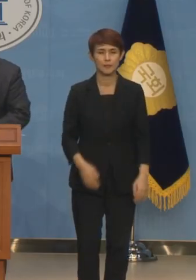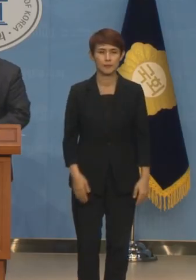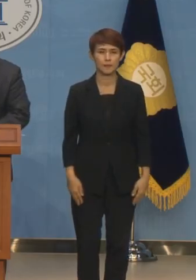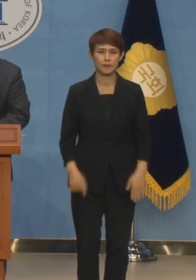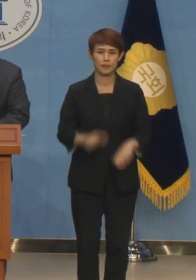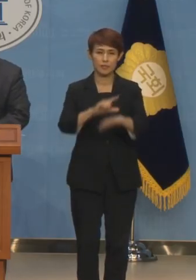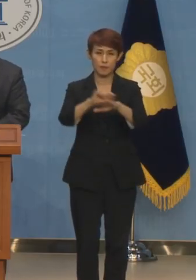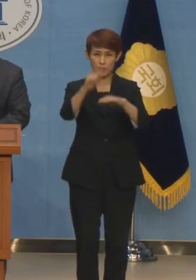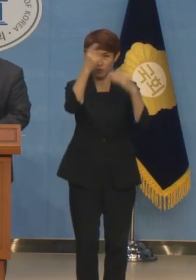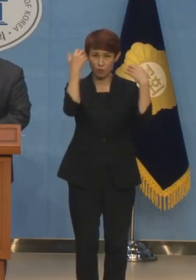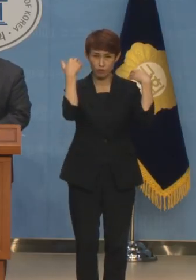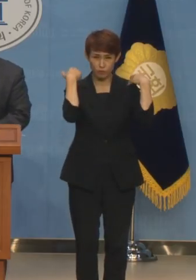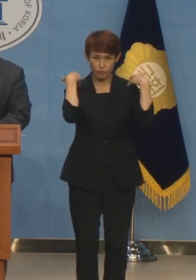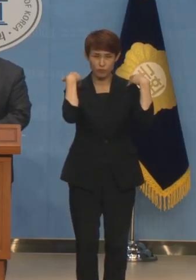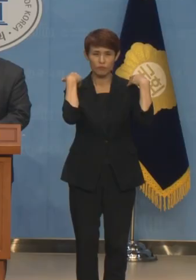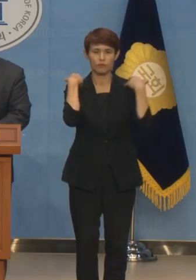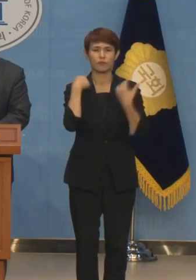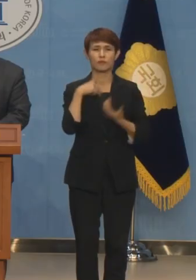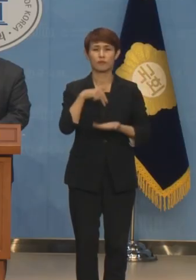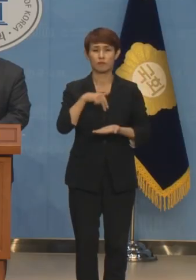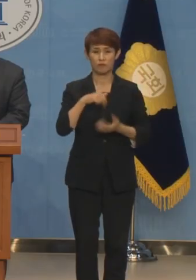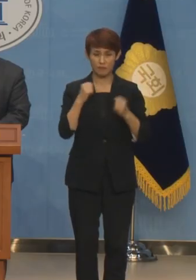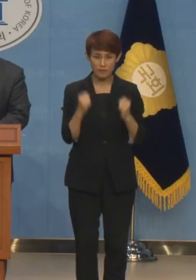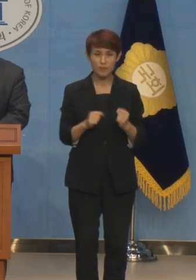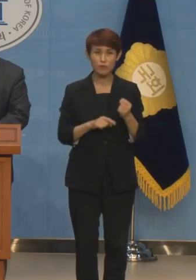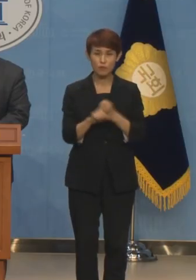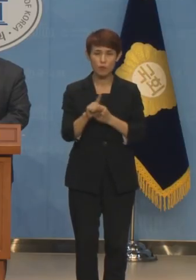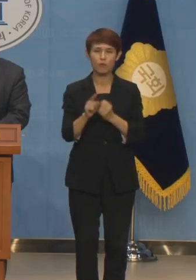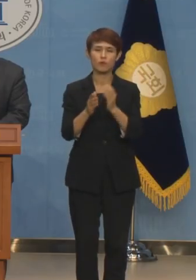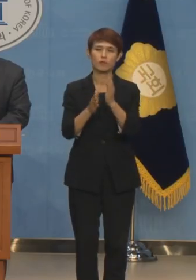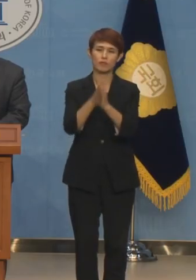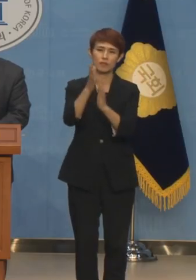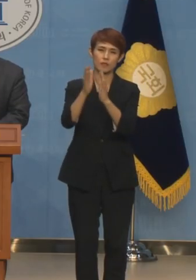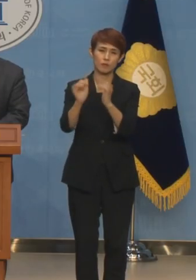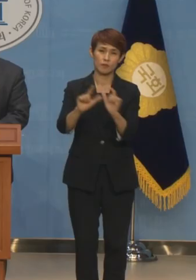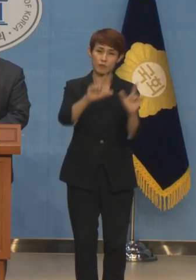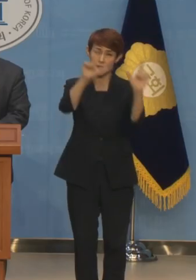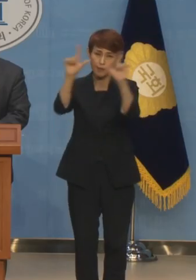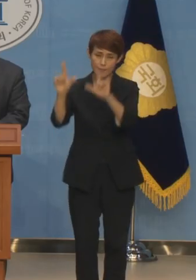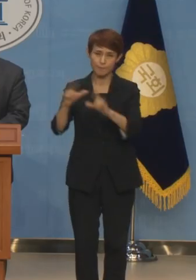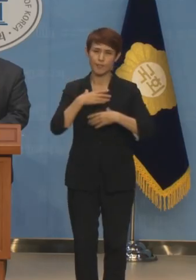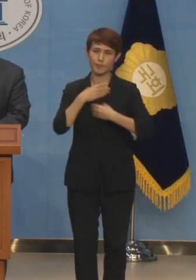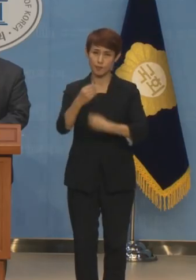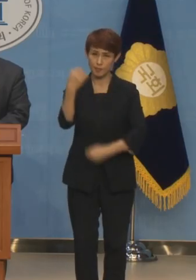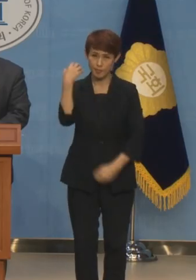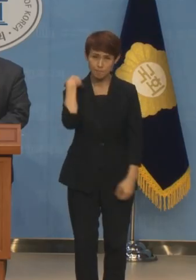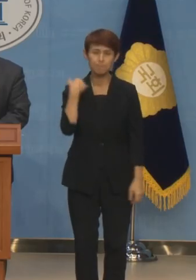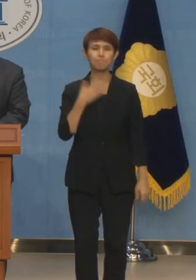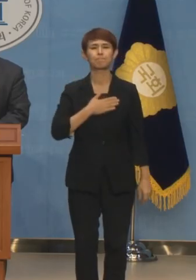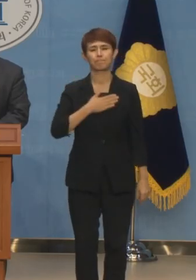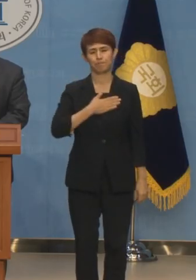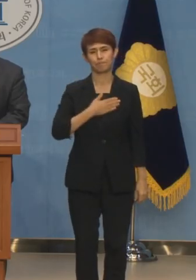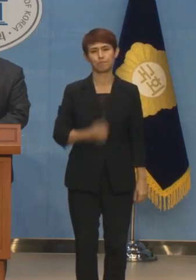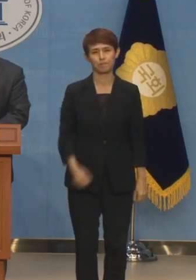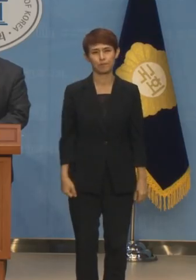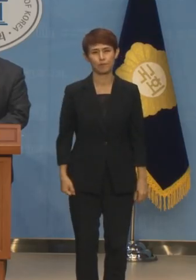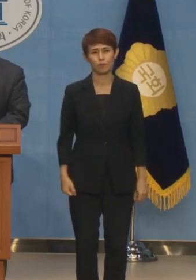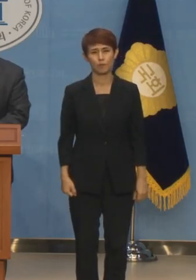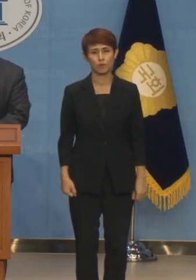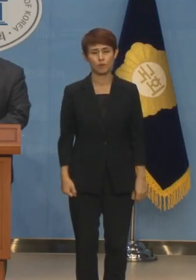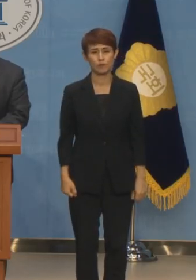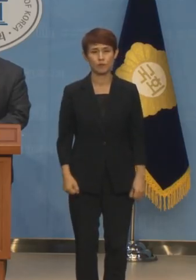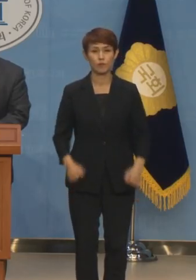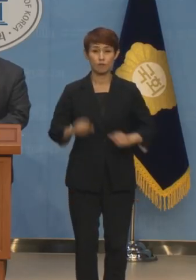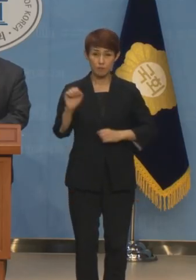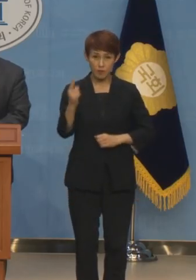지방정부의 수장인 시장의 최종적인 존재 이유는 시민의 생업과 안전을 책임지는 것입니다. 바로 이러한 이유 때문에